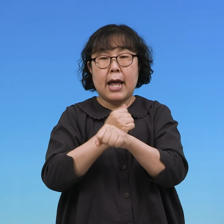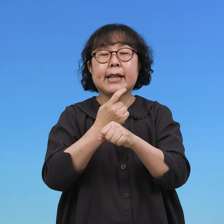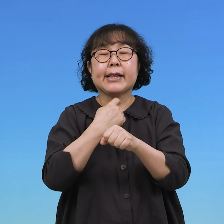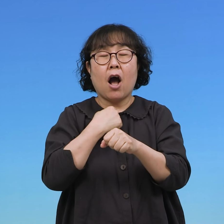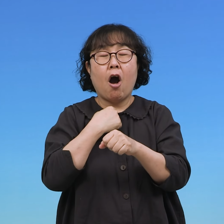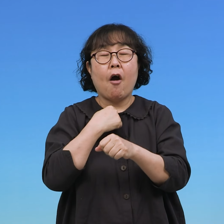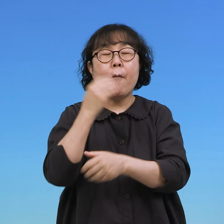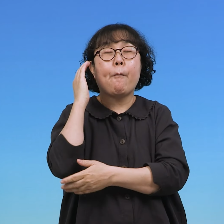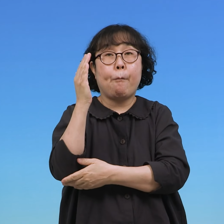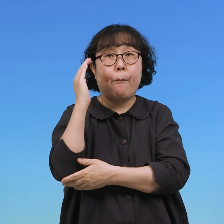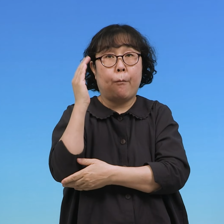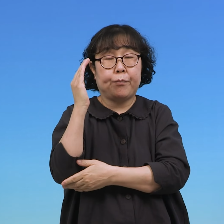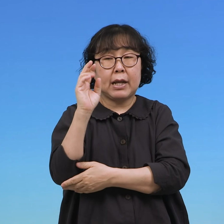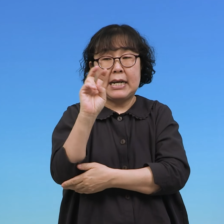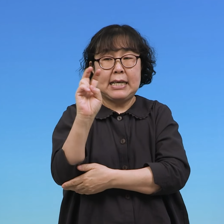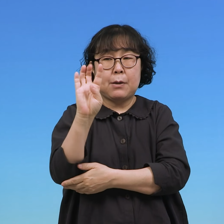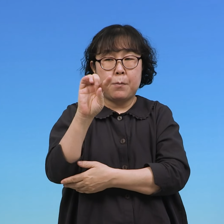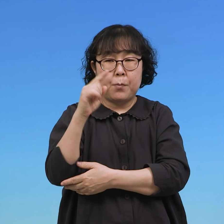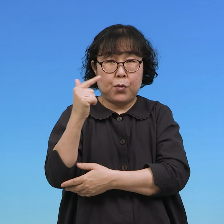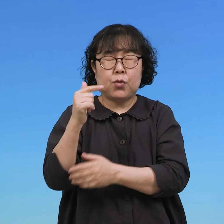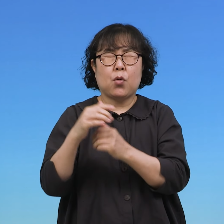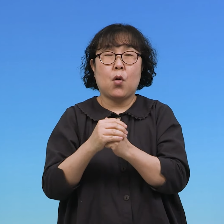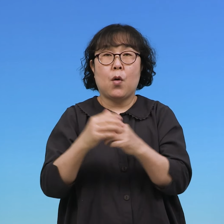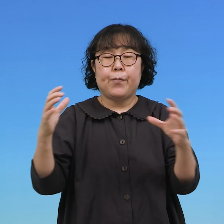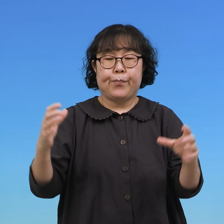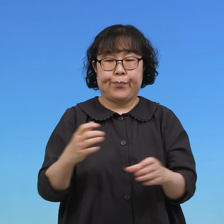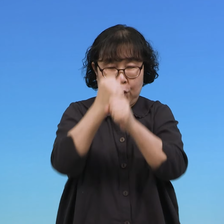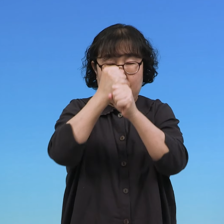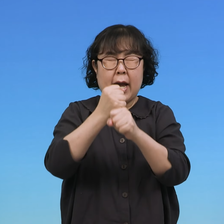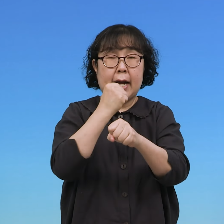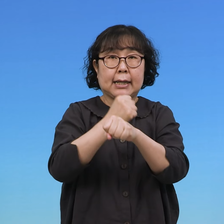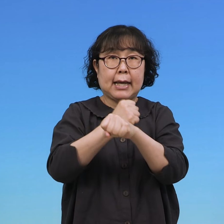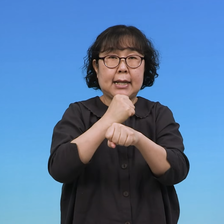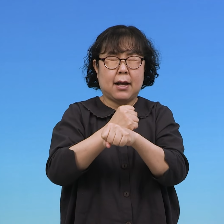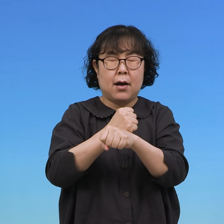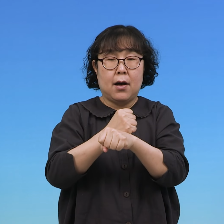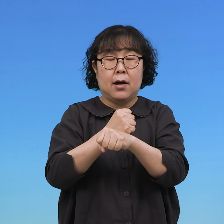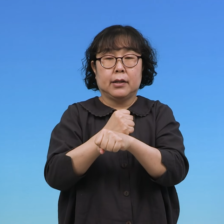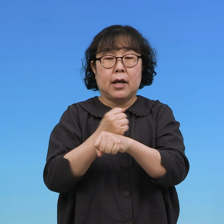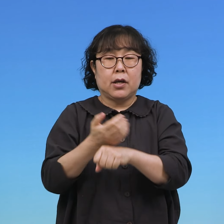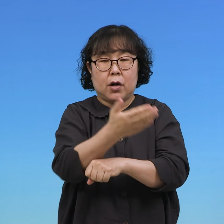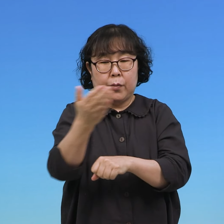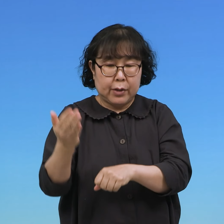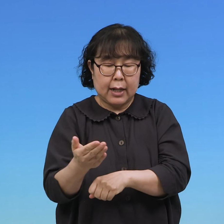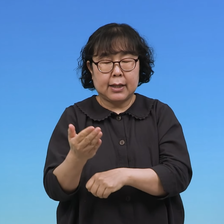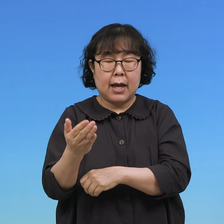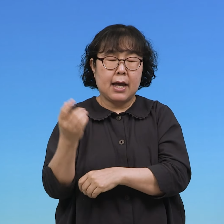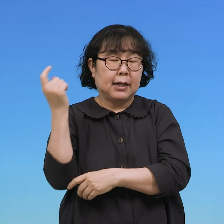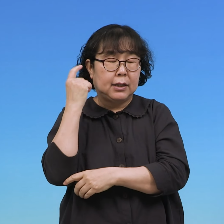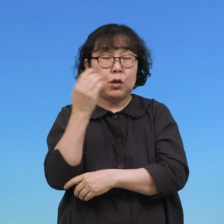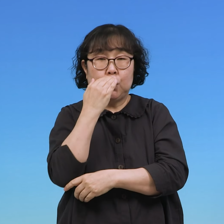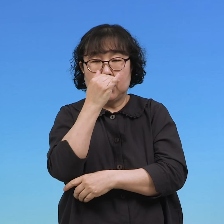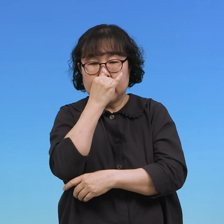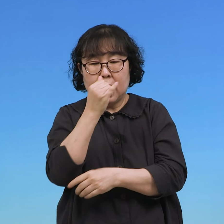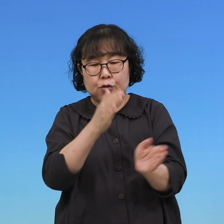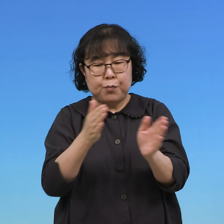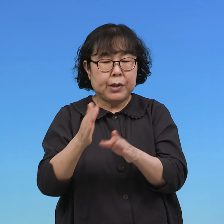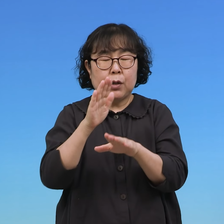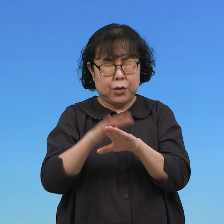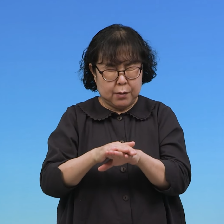그리고 홈페이지 오시면 그 이틀간의 강의 전체를 다 이 강사님 허락해 주셨어요. 다 이제 들을 수 있도록 조치를